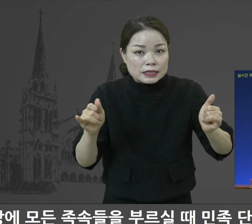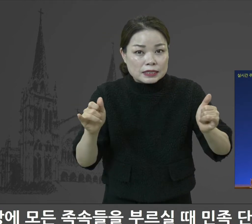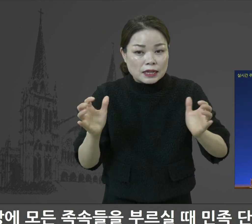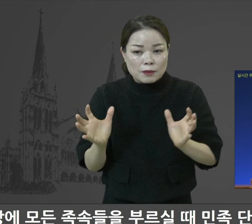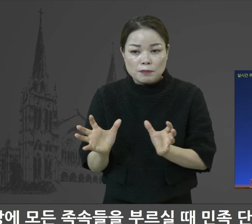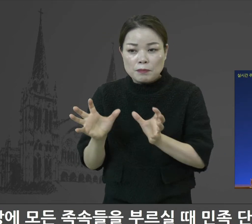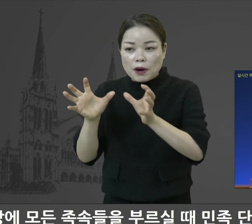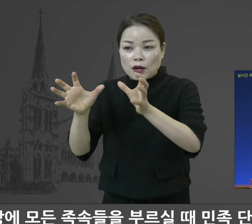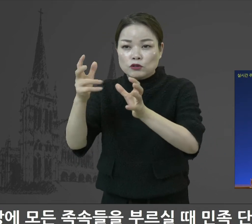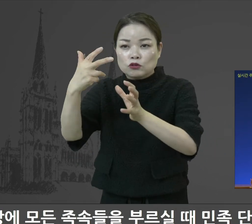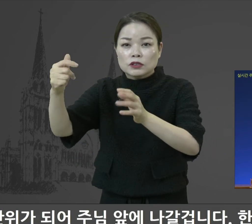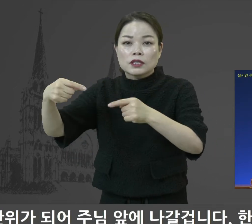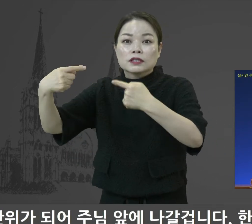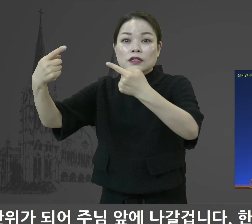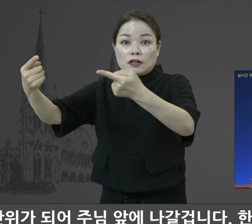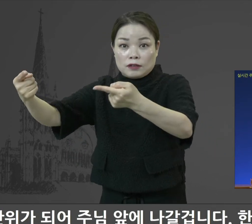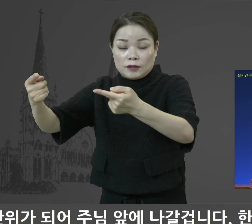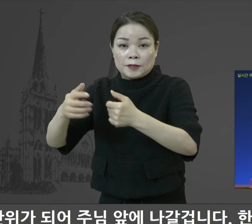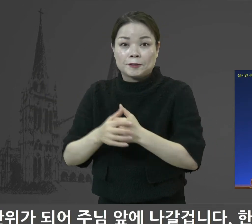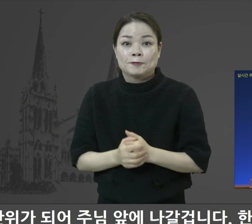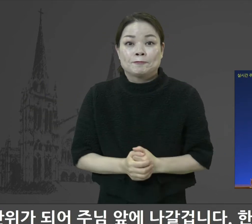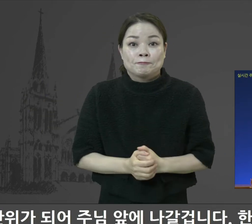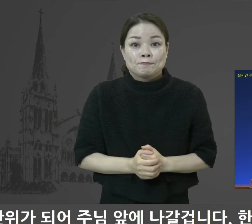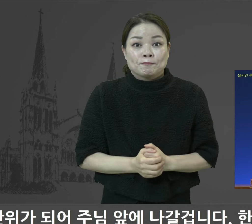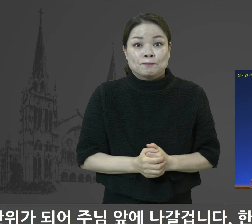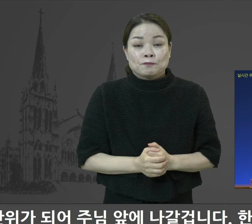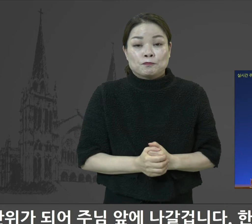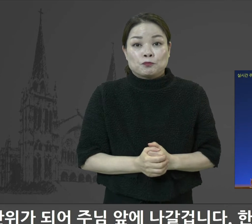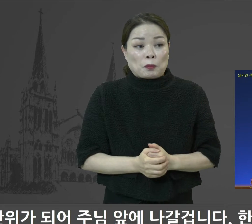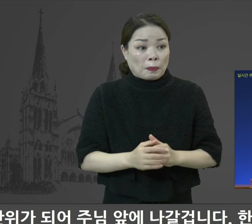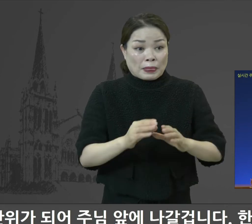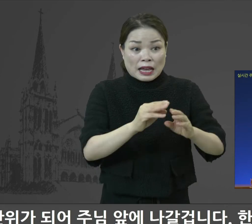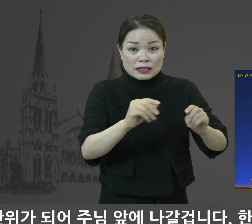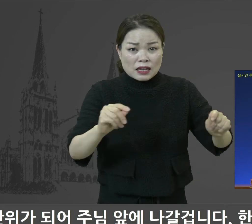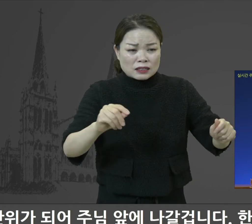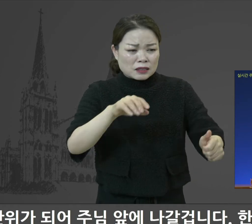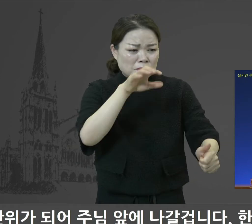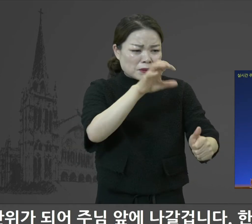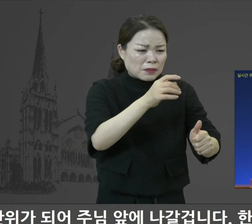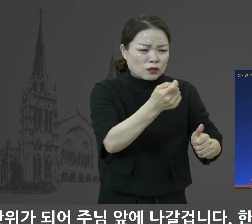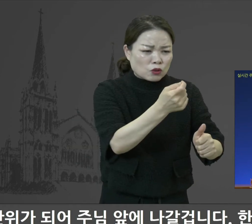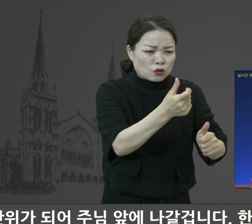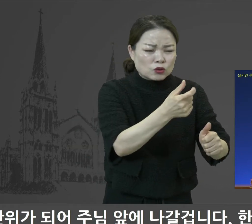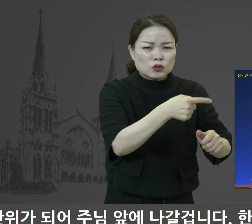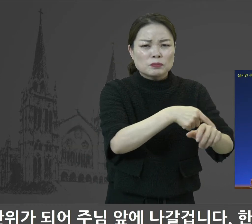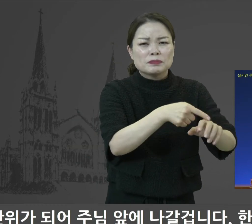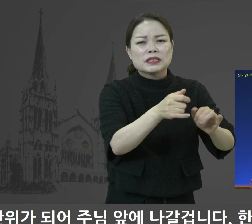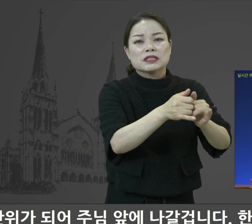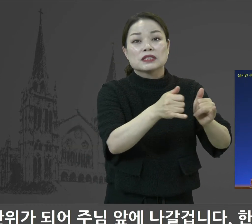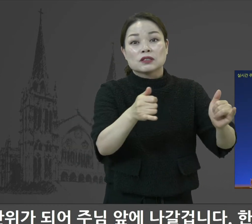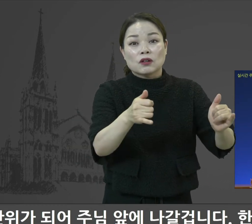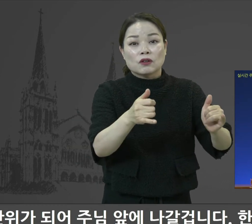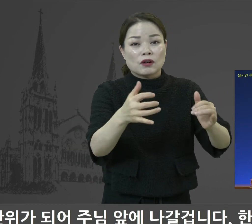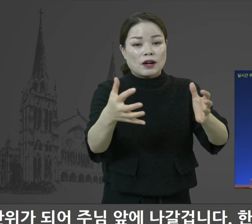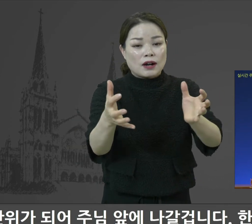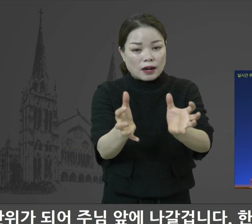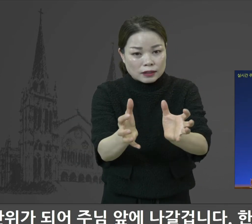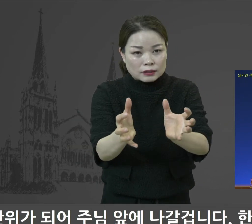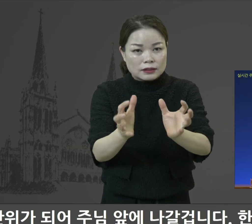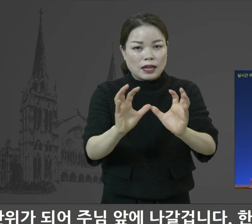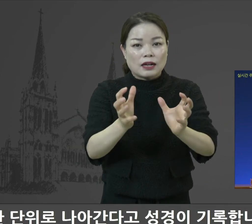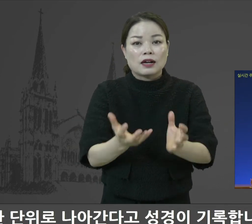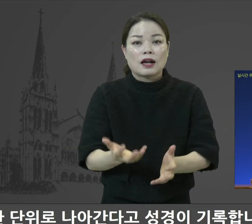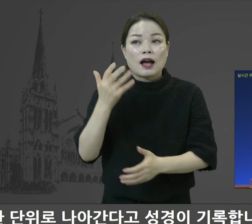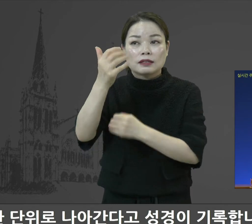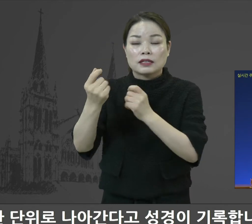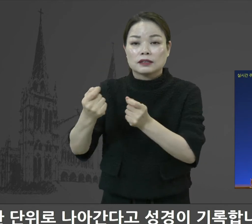단위로 주님 앞에 나갈 것이다. 성경이 그렇게 기록합니다. 이 땅에 있는 참 핍박받는 소수민족들, 그 소수민족들 한 단위로 주님 앞에 나갈